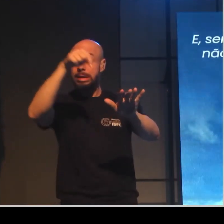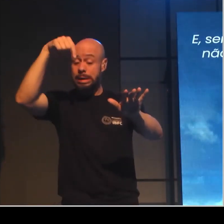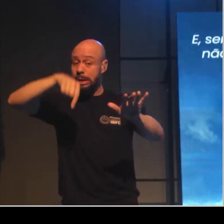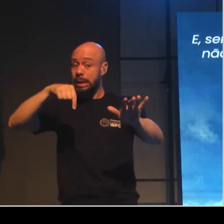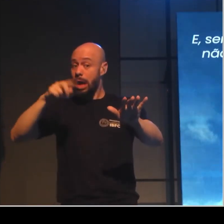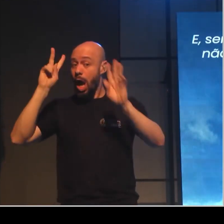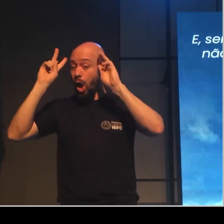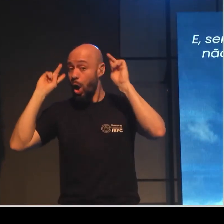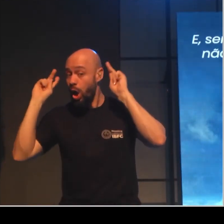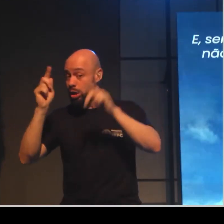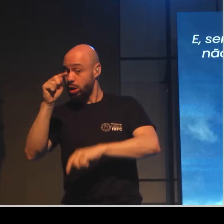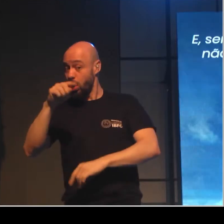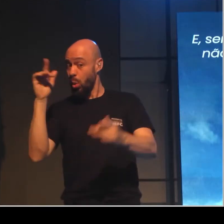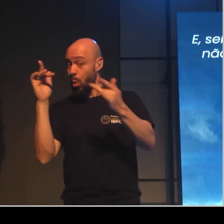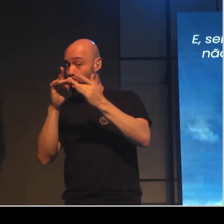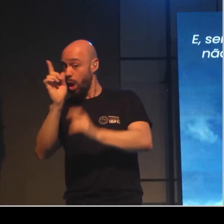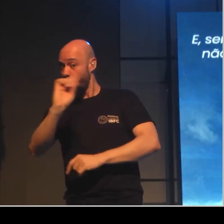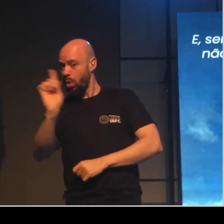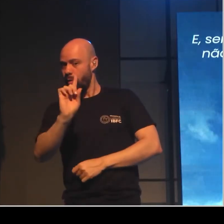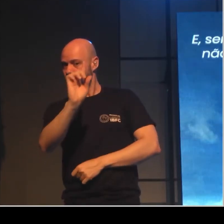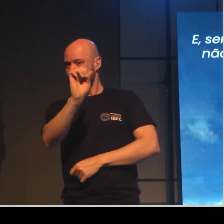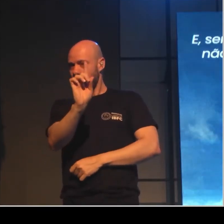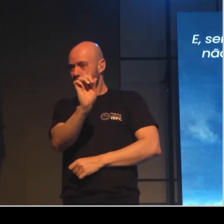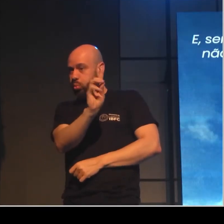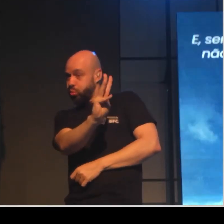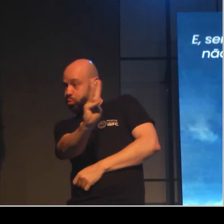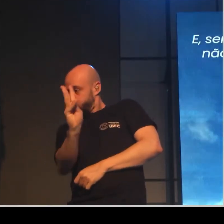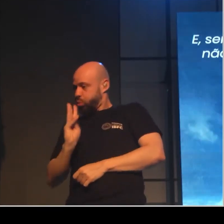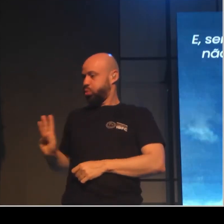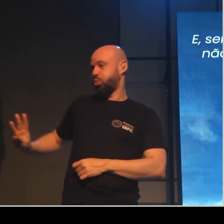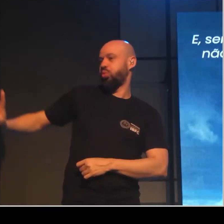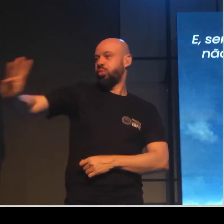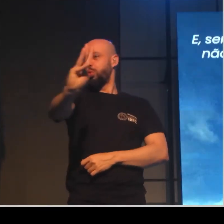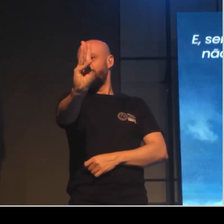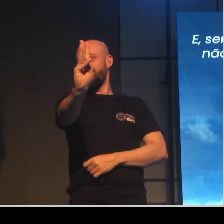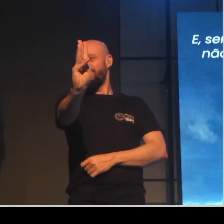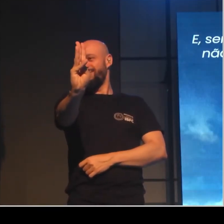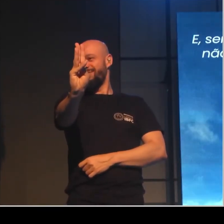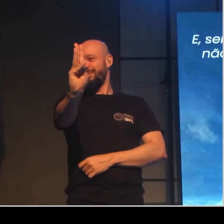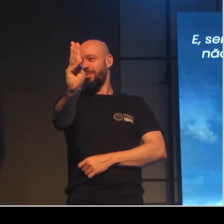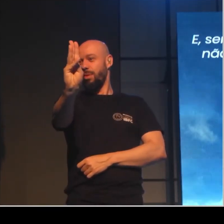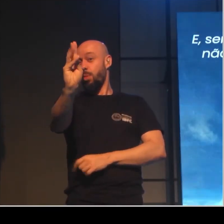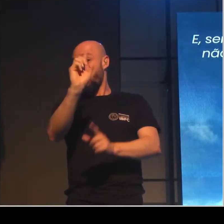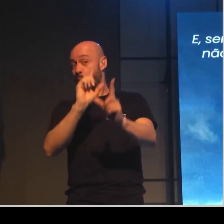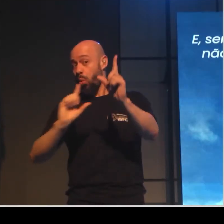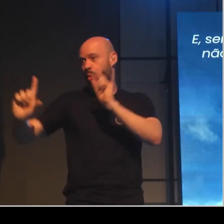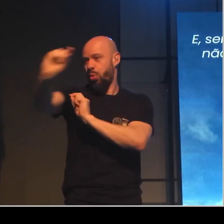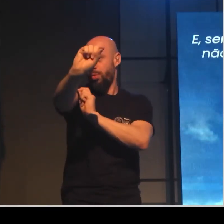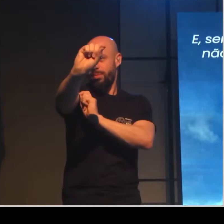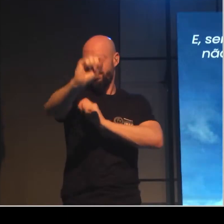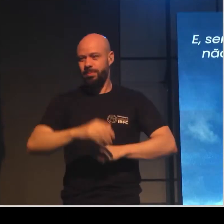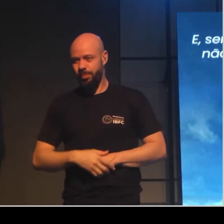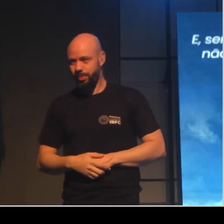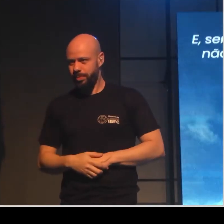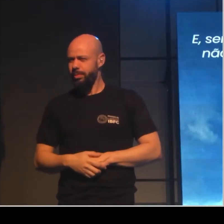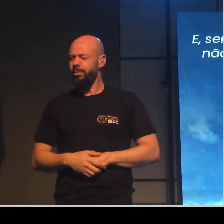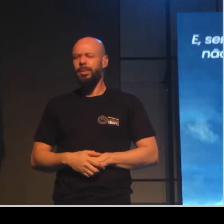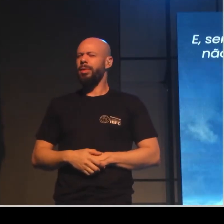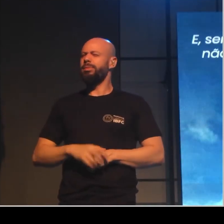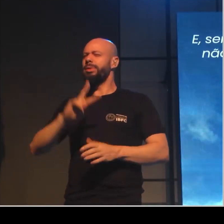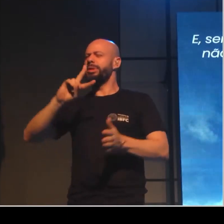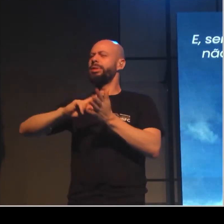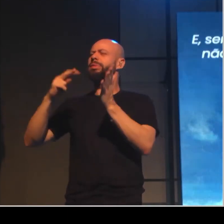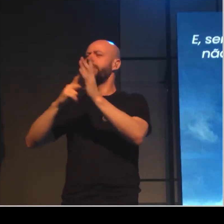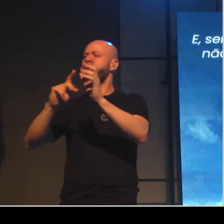eles, como eram sábios, eles voltaram e não deram satisfação para Herodes. O que a gente aprende com esses homens?